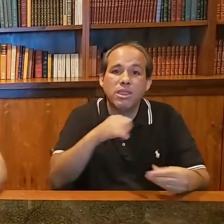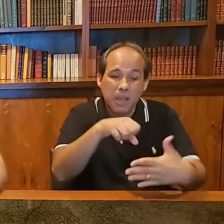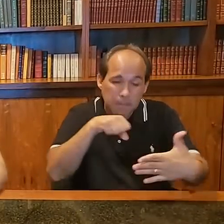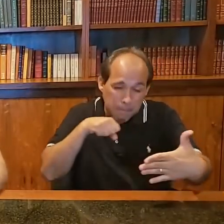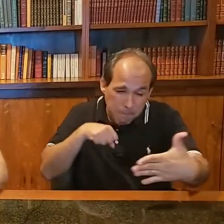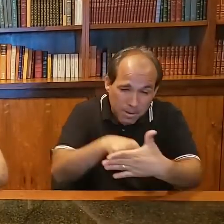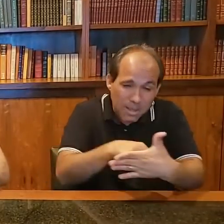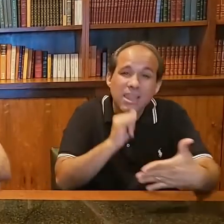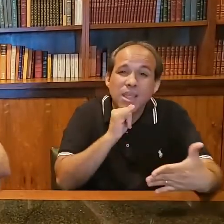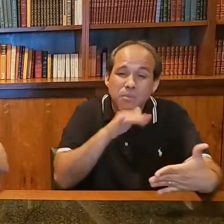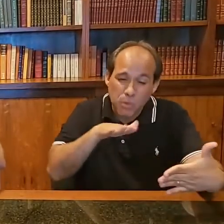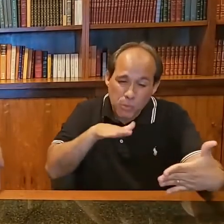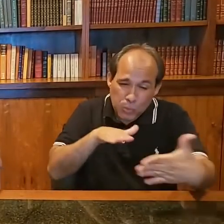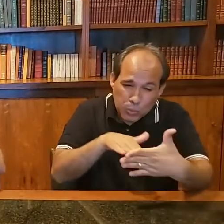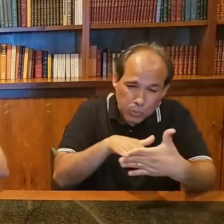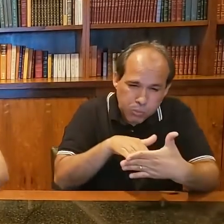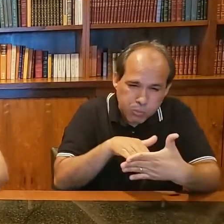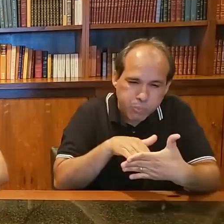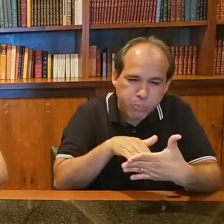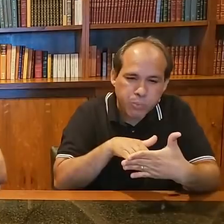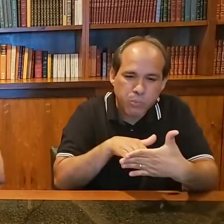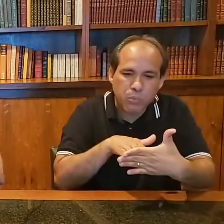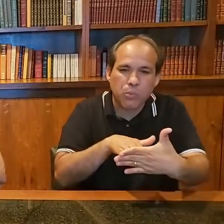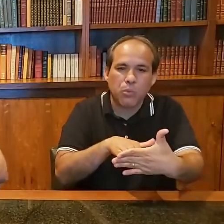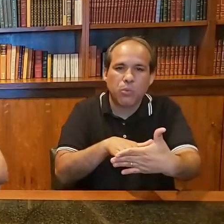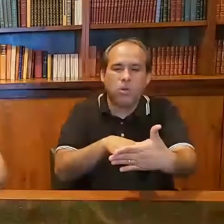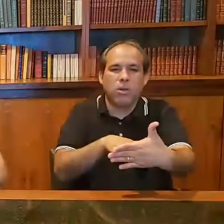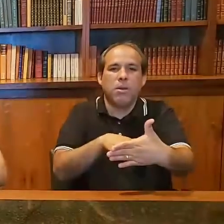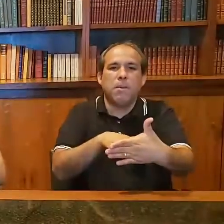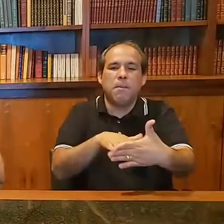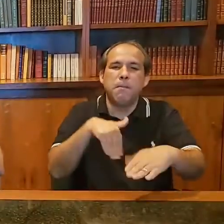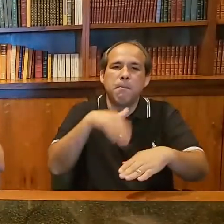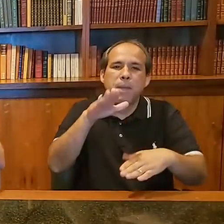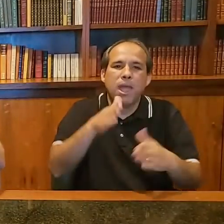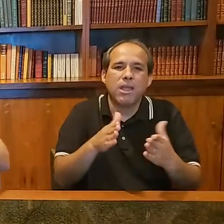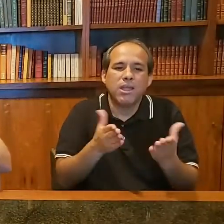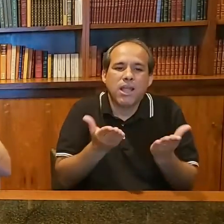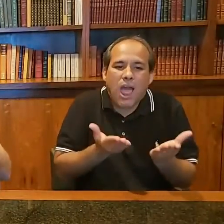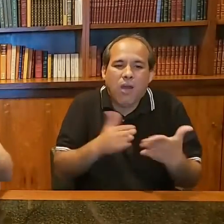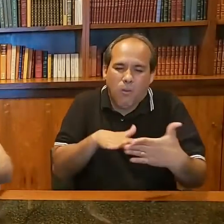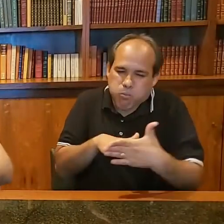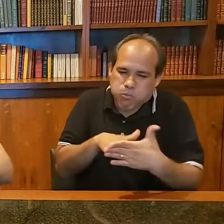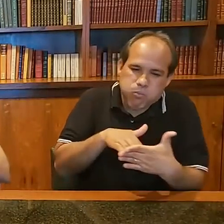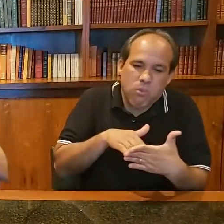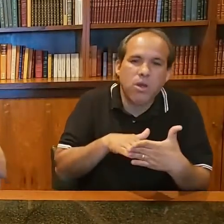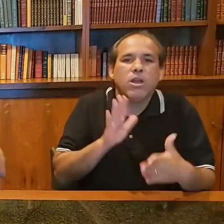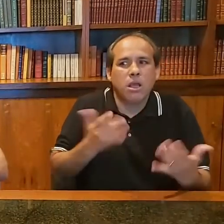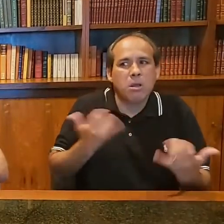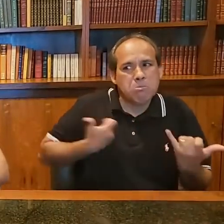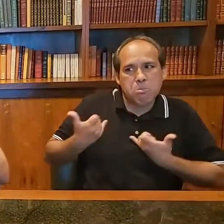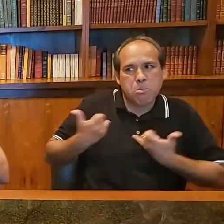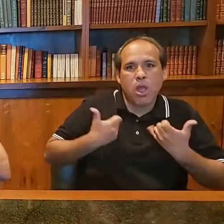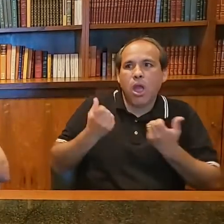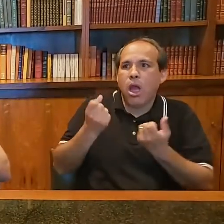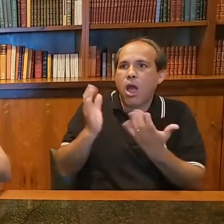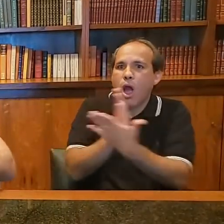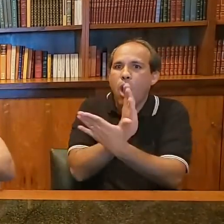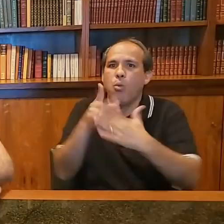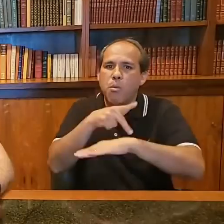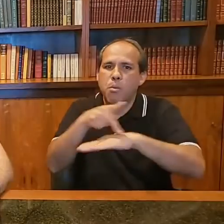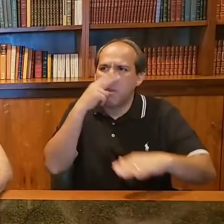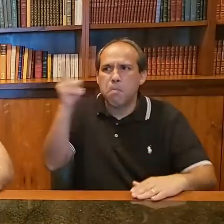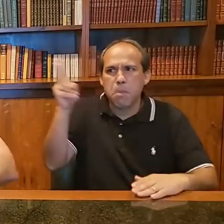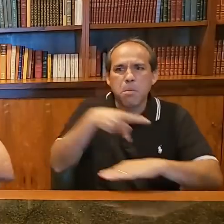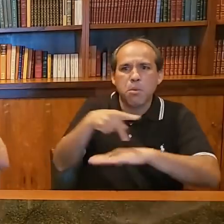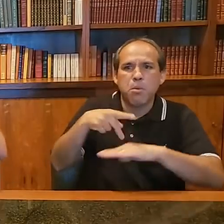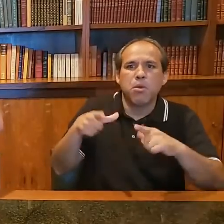acidente, ajuda a amortecer o impacto, né? Um pouquinho, mas ajuda. Já temos informações que alguns países, talvez o próprio Japão, não